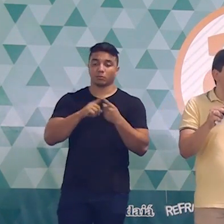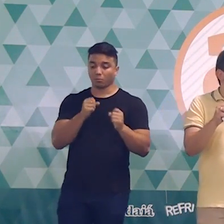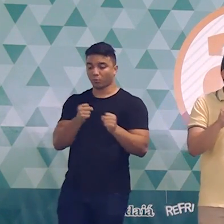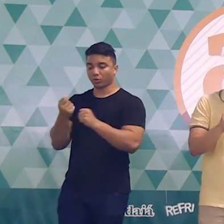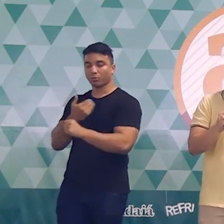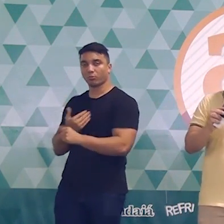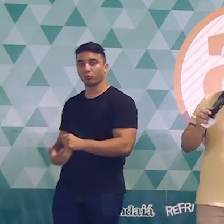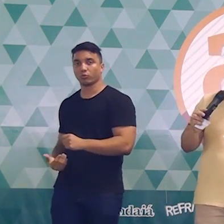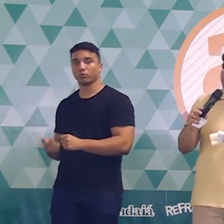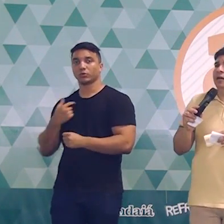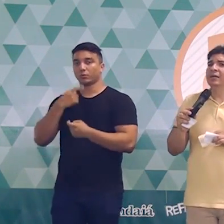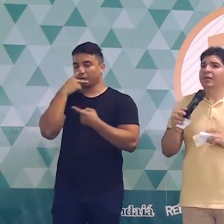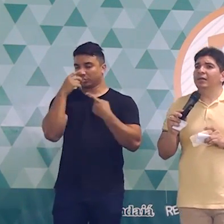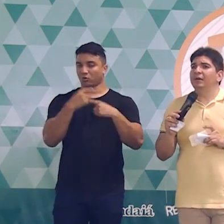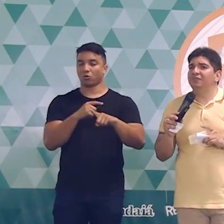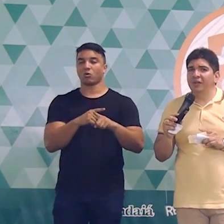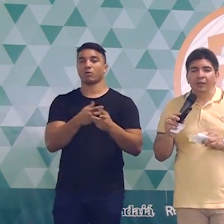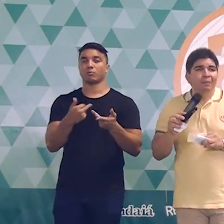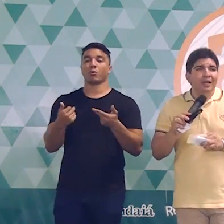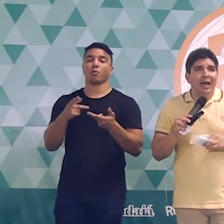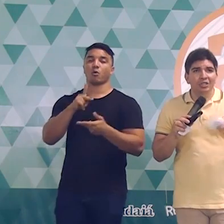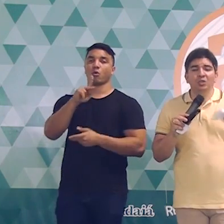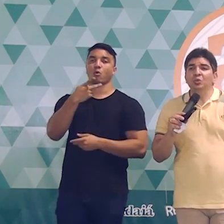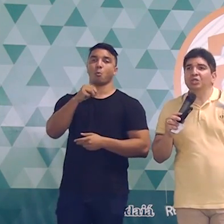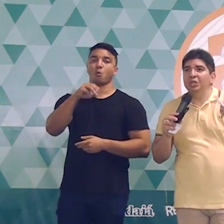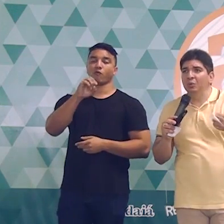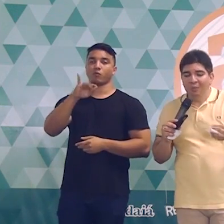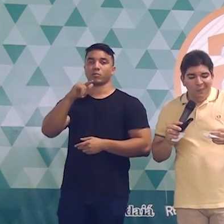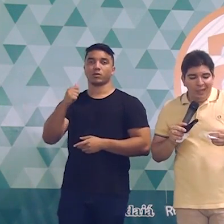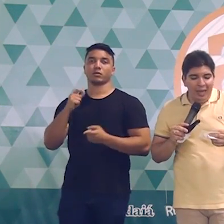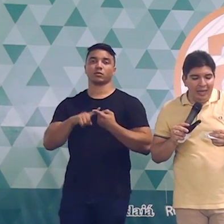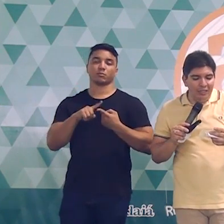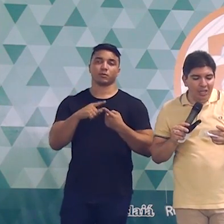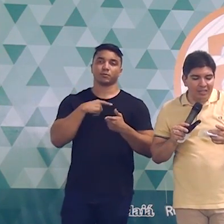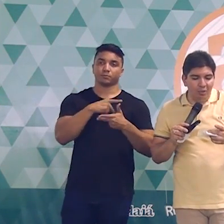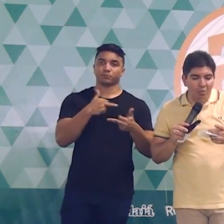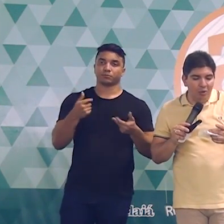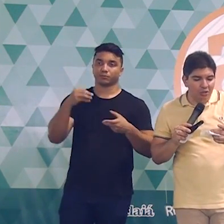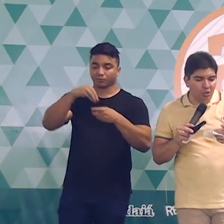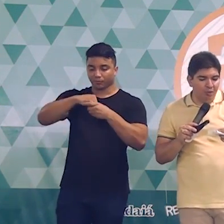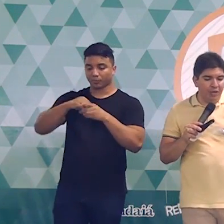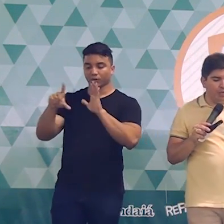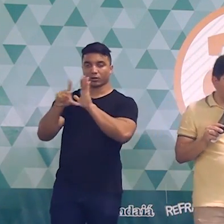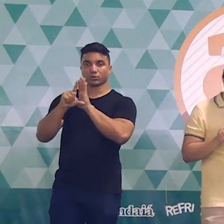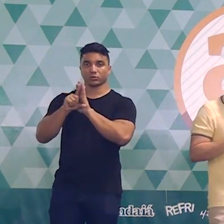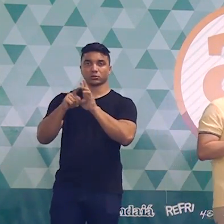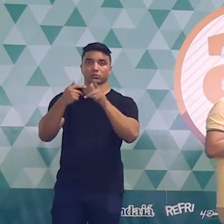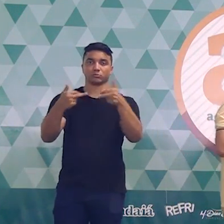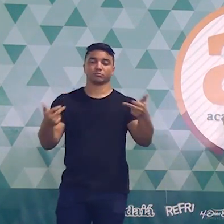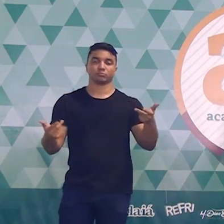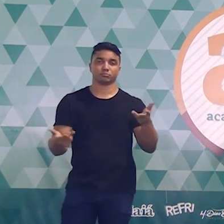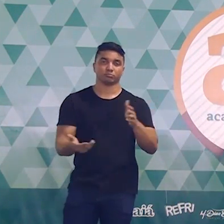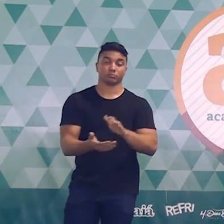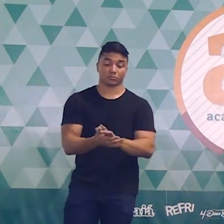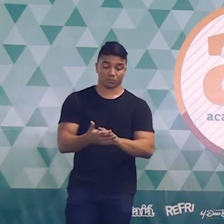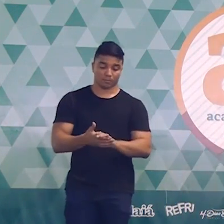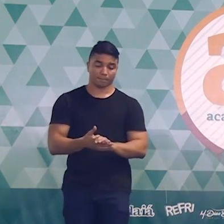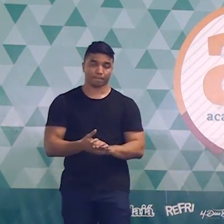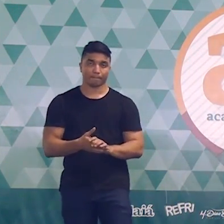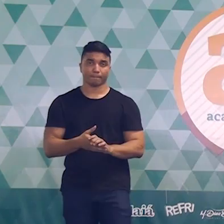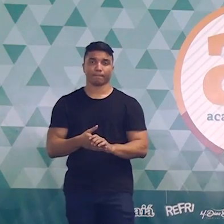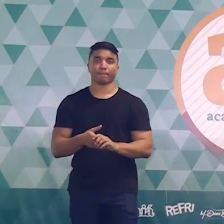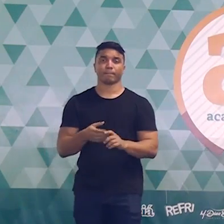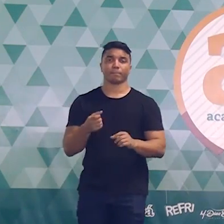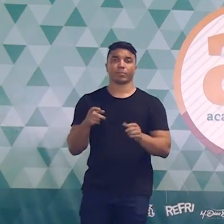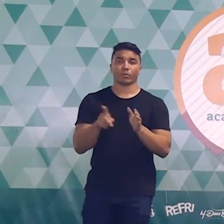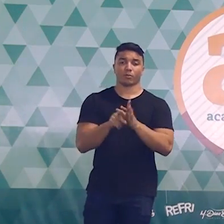público criminalizando a homofobia, enfim, rediscutindo em legislação alguma coisa sobre isso. Diego, eu posso usar